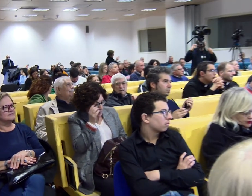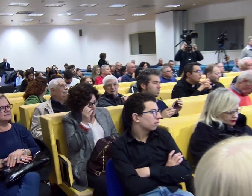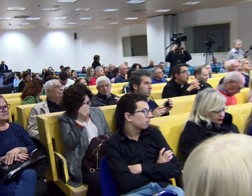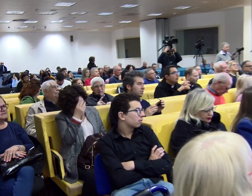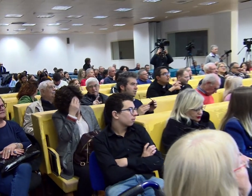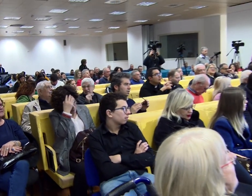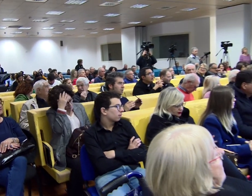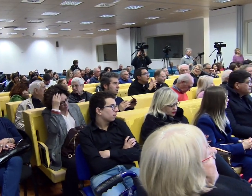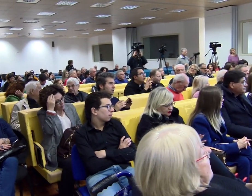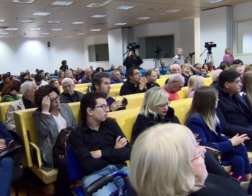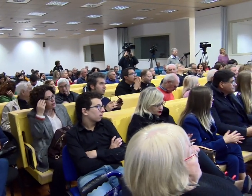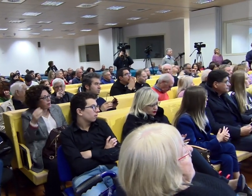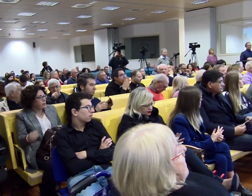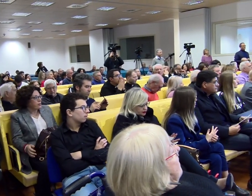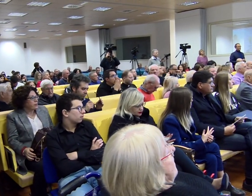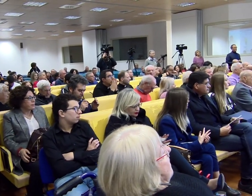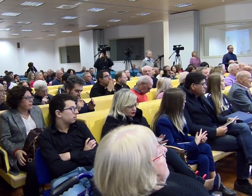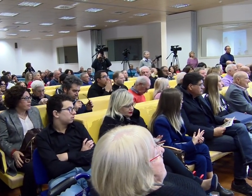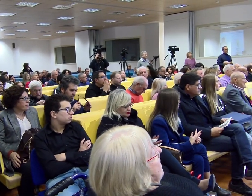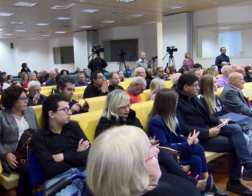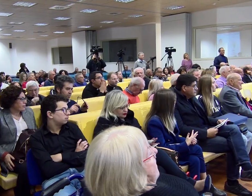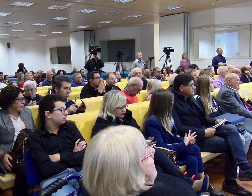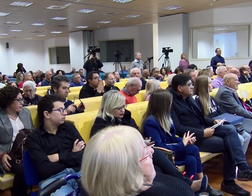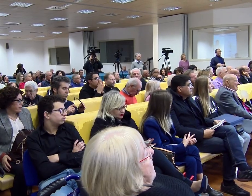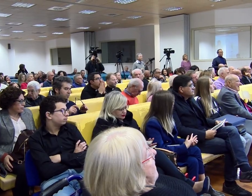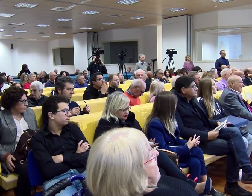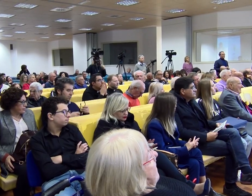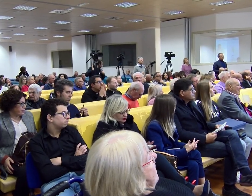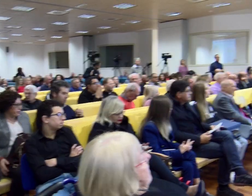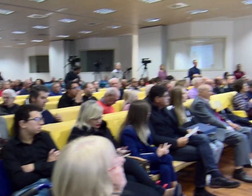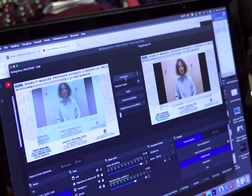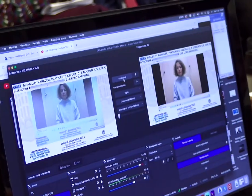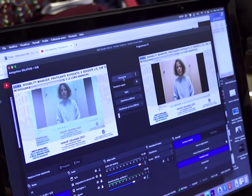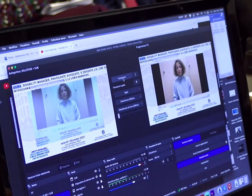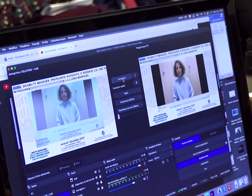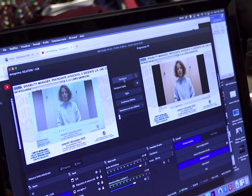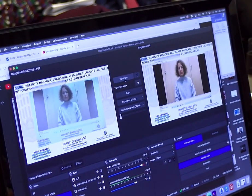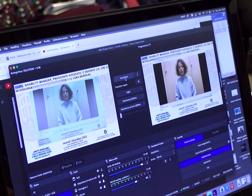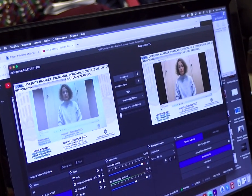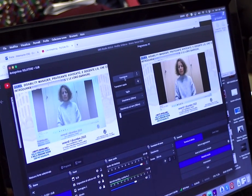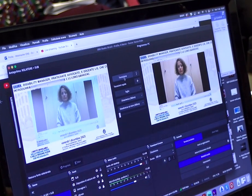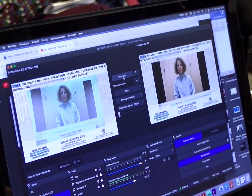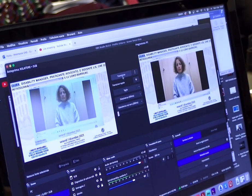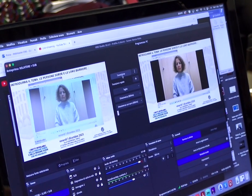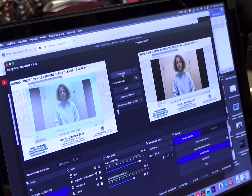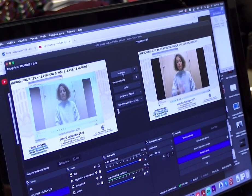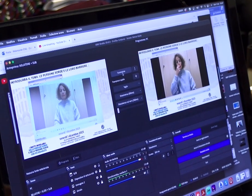segni approvata all'unanimità che ci consente finalmente di poter abbattere le barriere della comunicazione e garantire una serie di